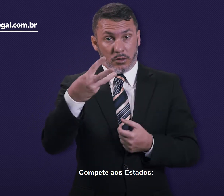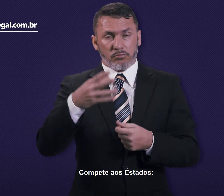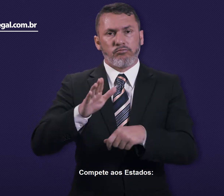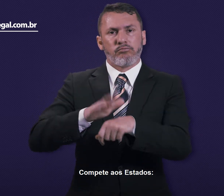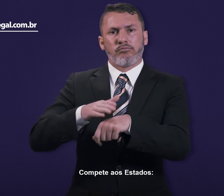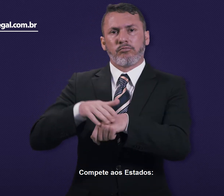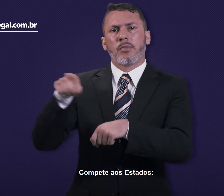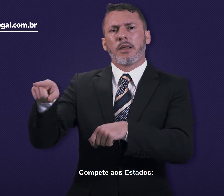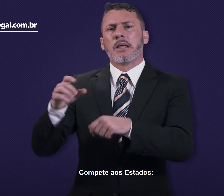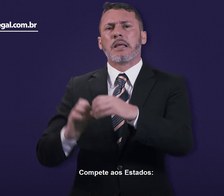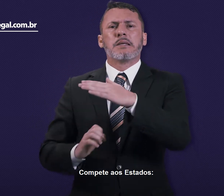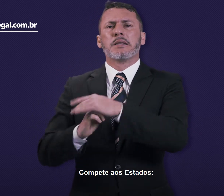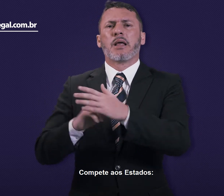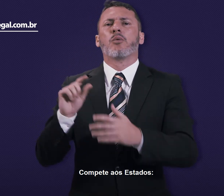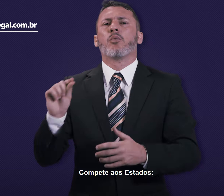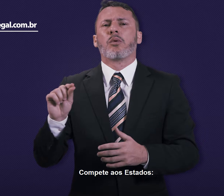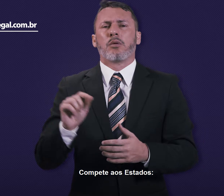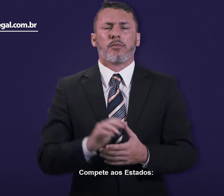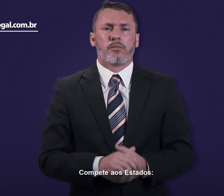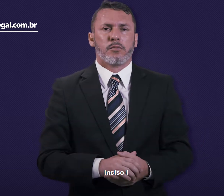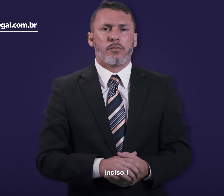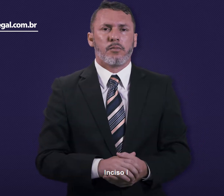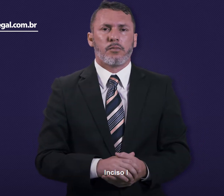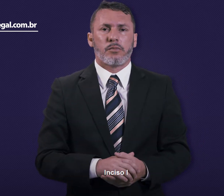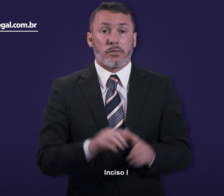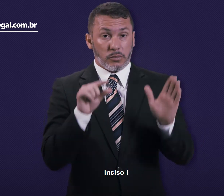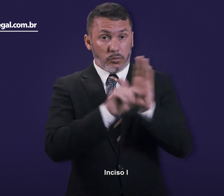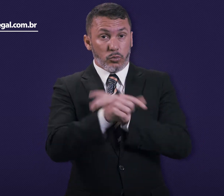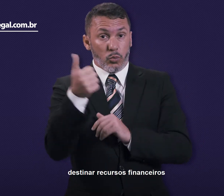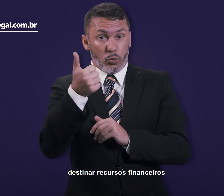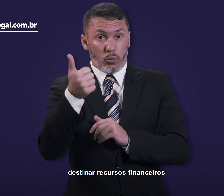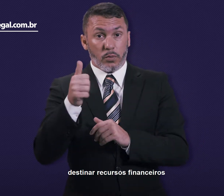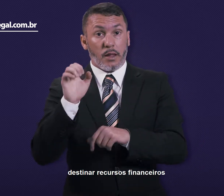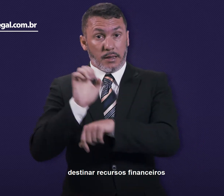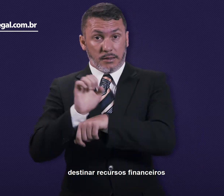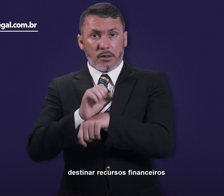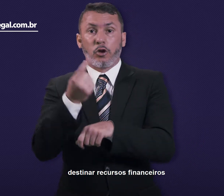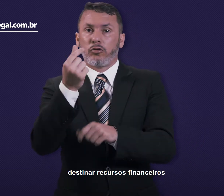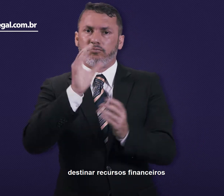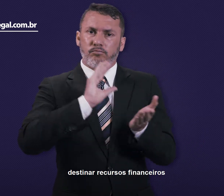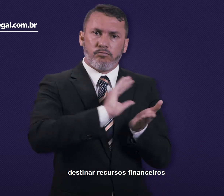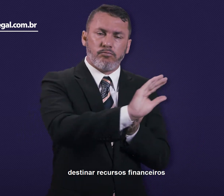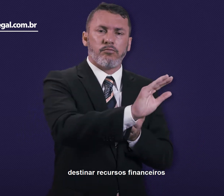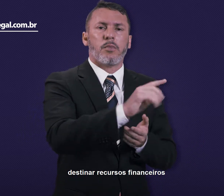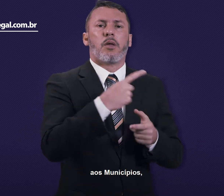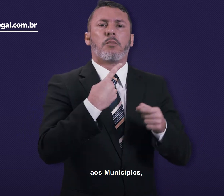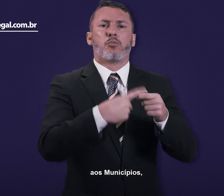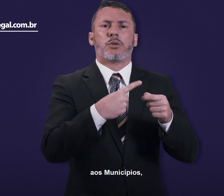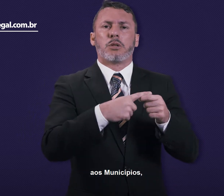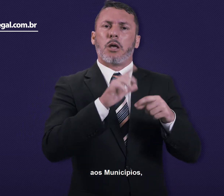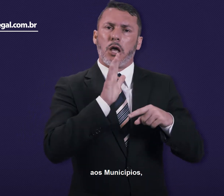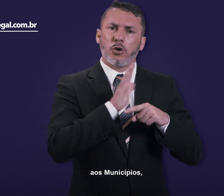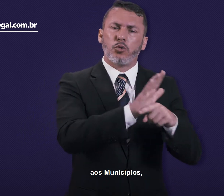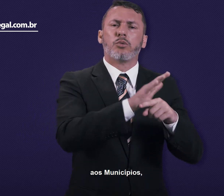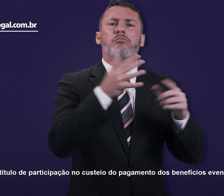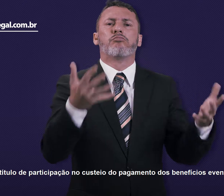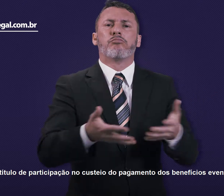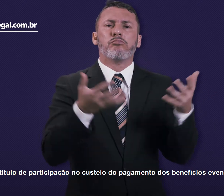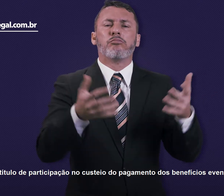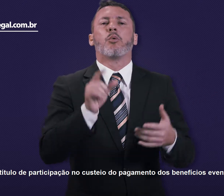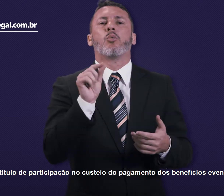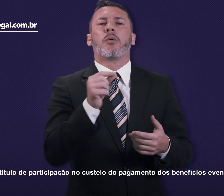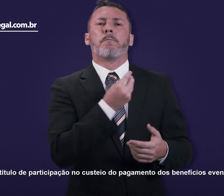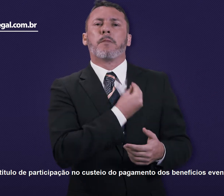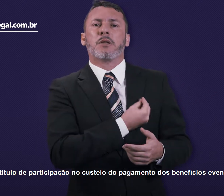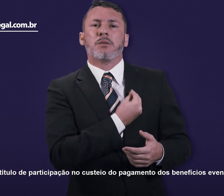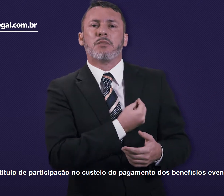13. Compete aos estados: Inciso 1. Destinar recursos financeiros aos municípios a